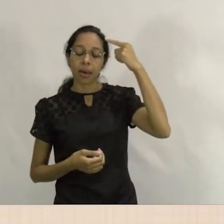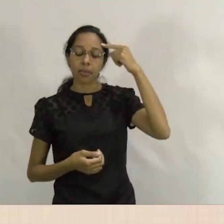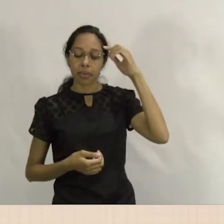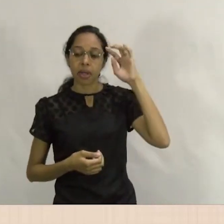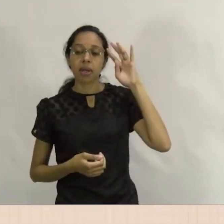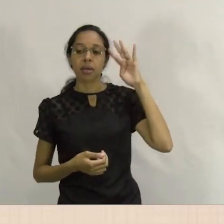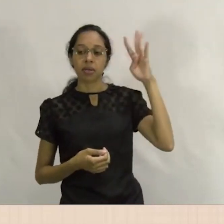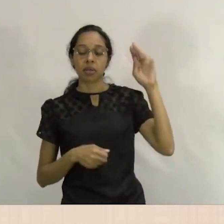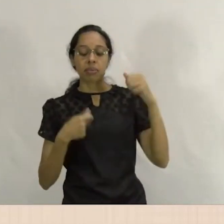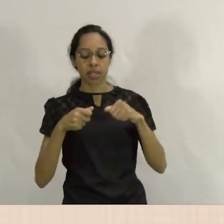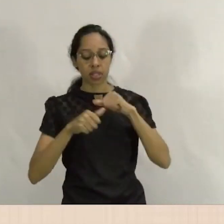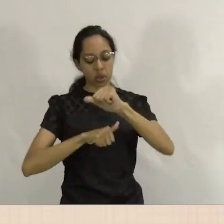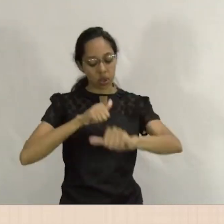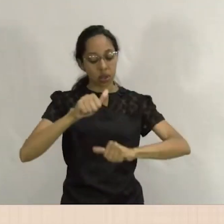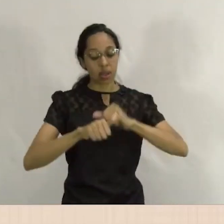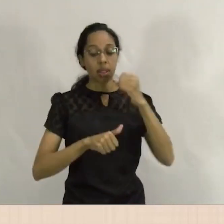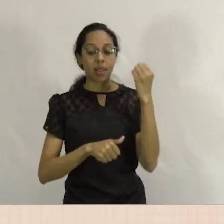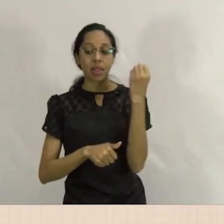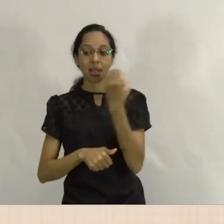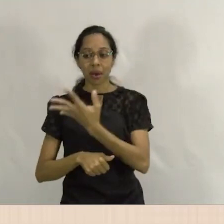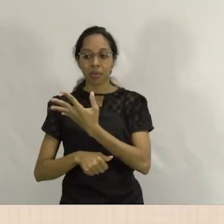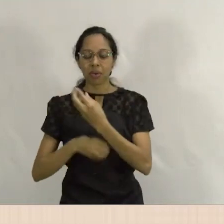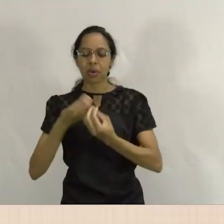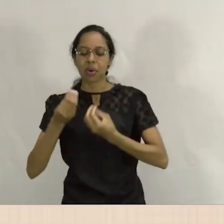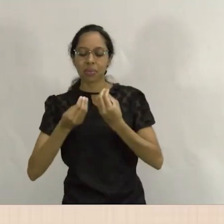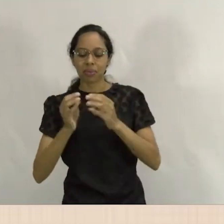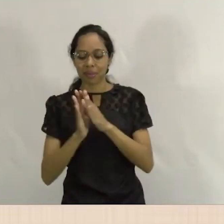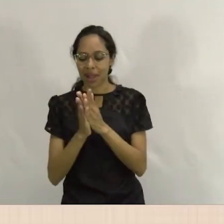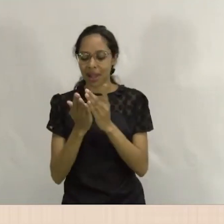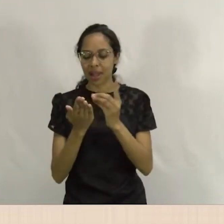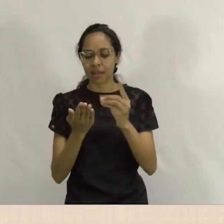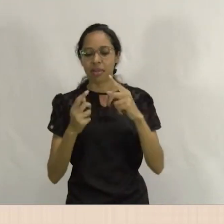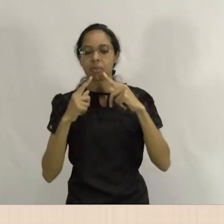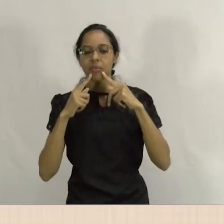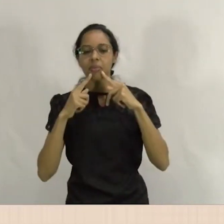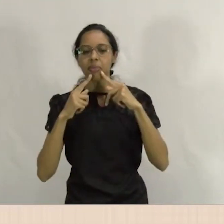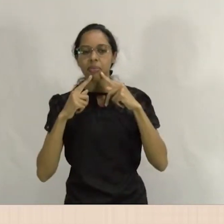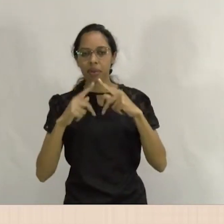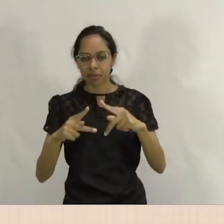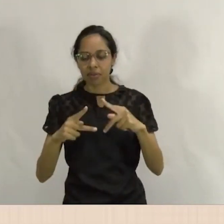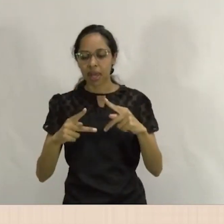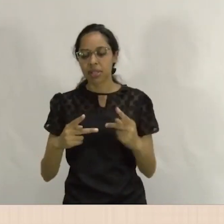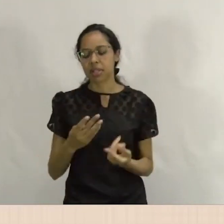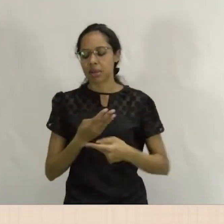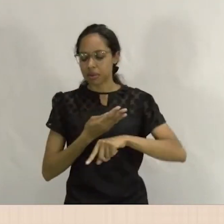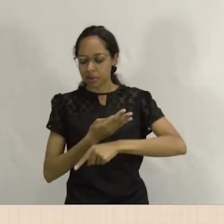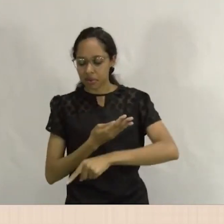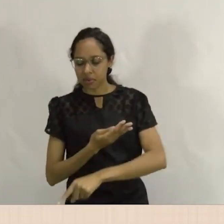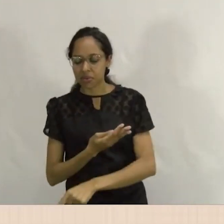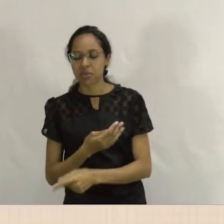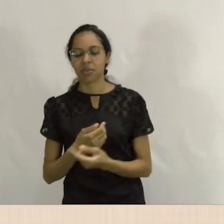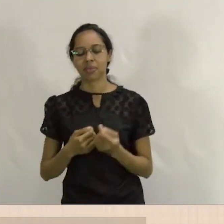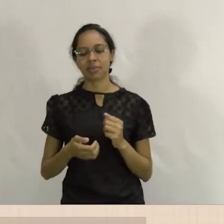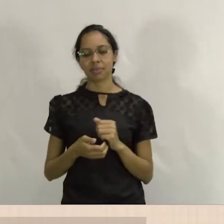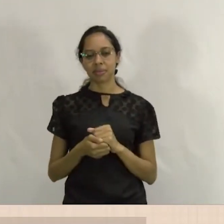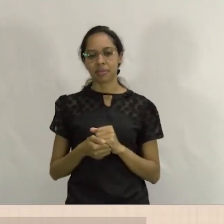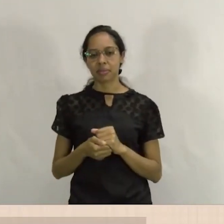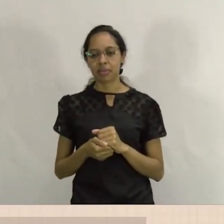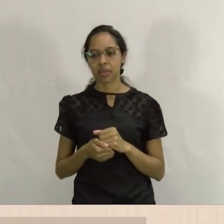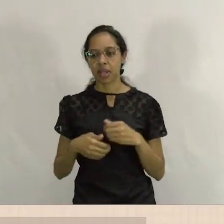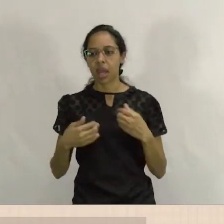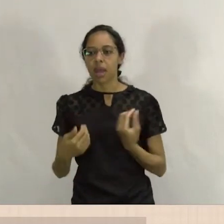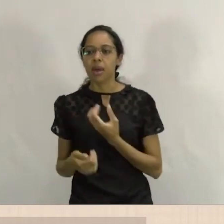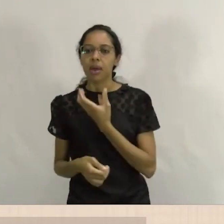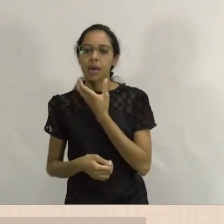A mente precisa ser renovada pela palavra profética. E vos revistais do novo homem, criado segundo